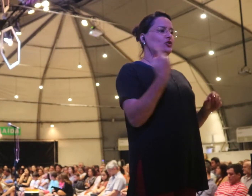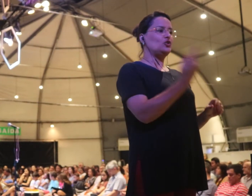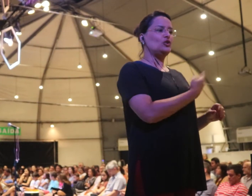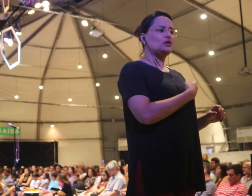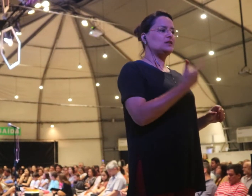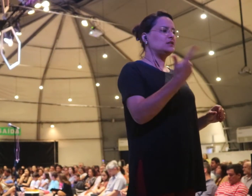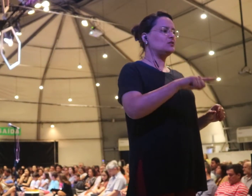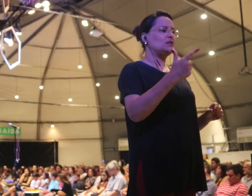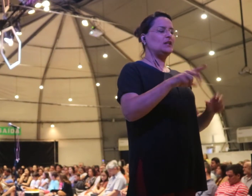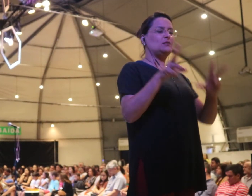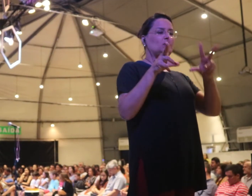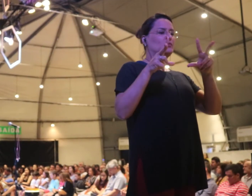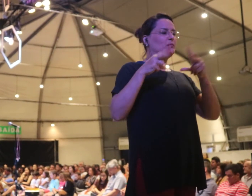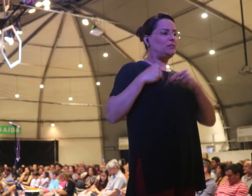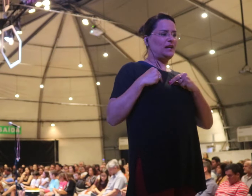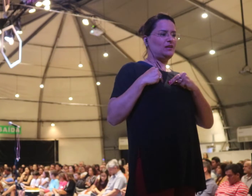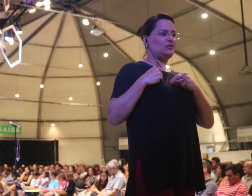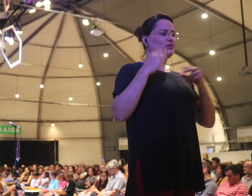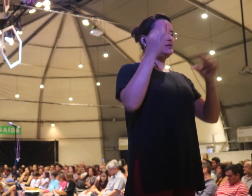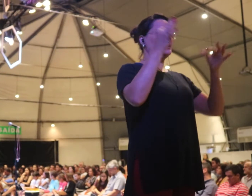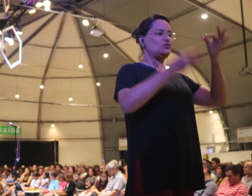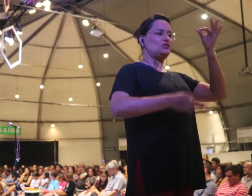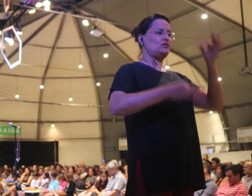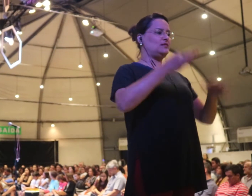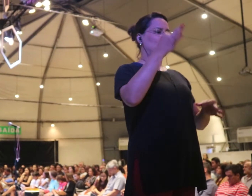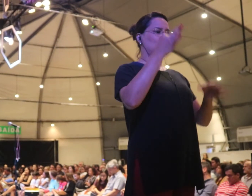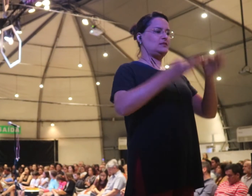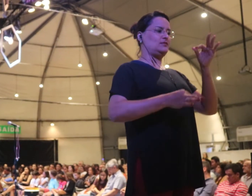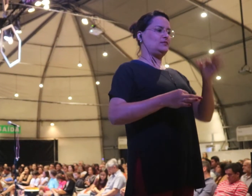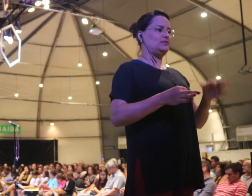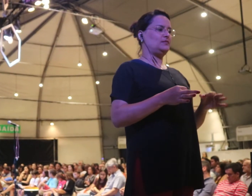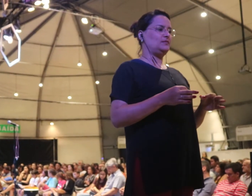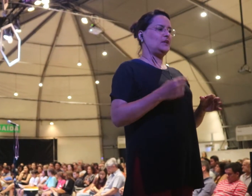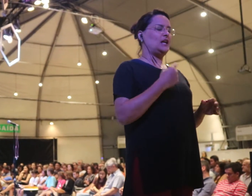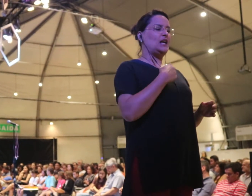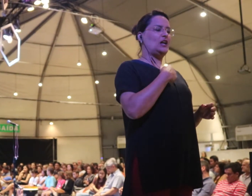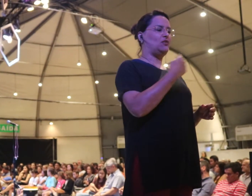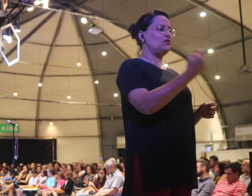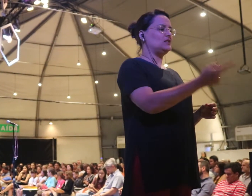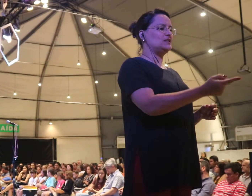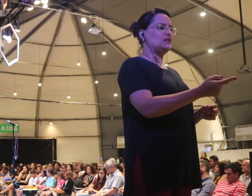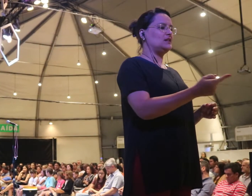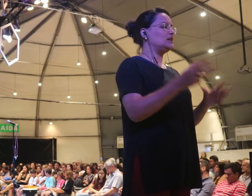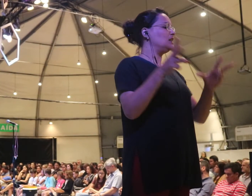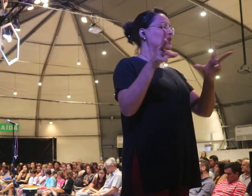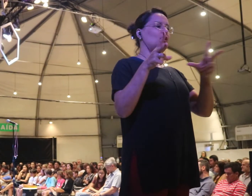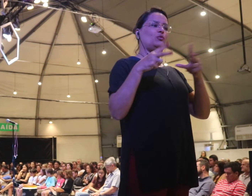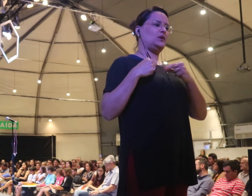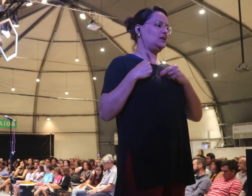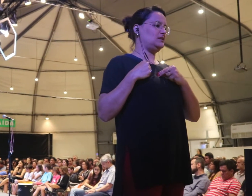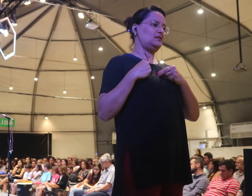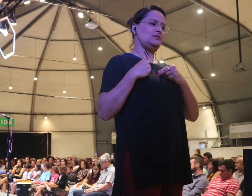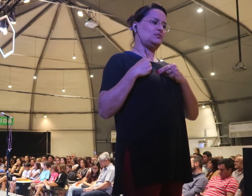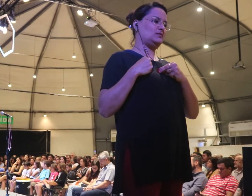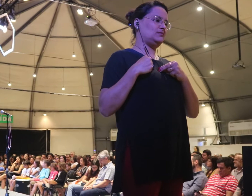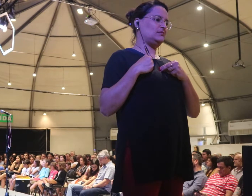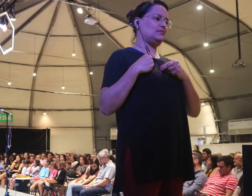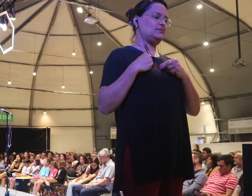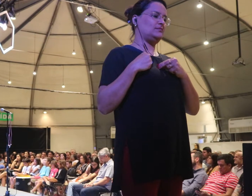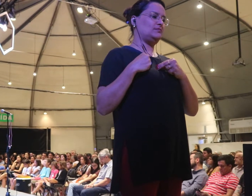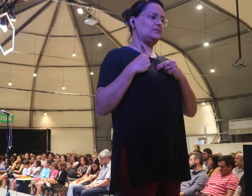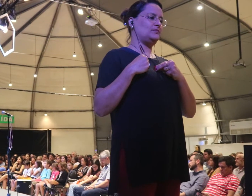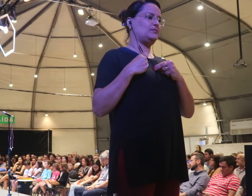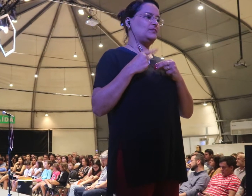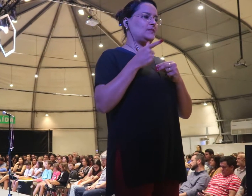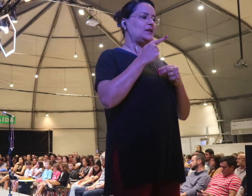nesse processo de nos tornarmos justos diante de Deus. Eu e você não temos merecimento nenhum nisso. Semana passada a gente